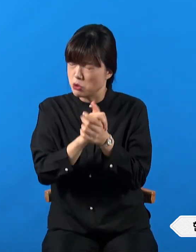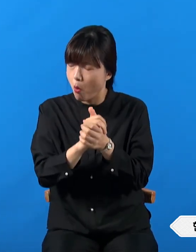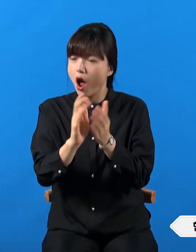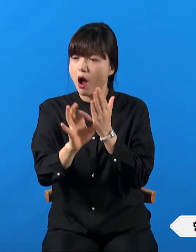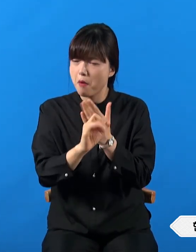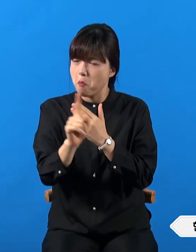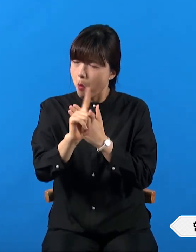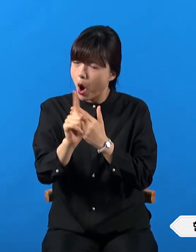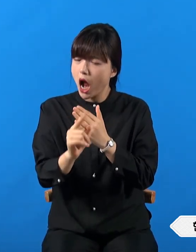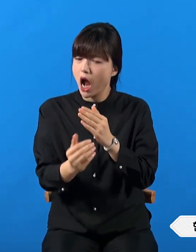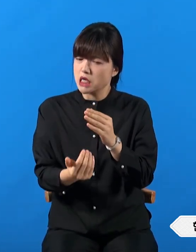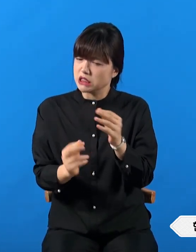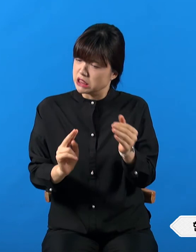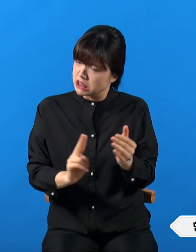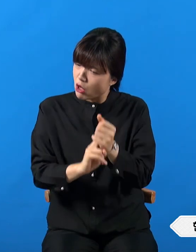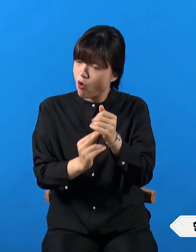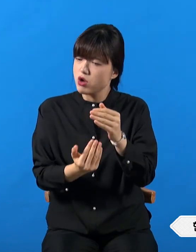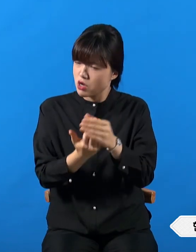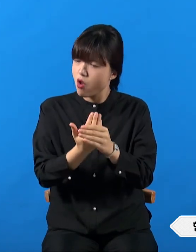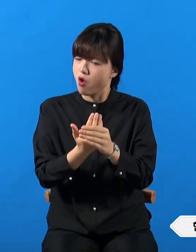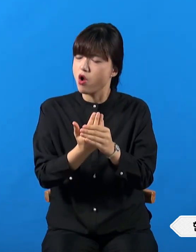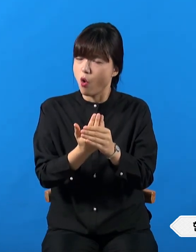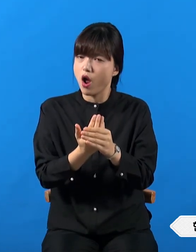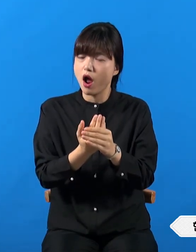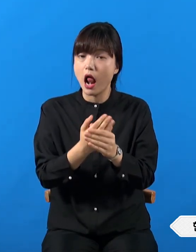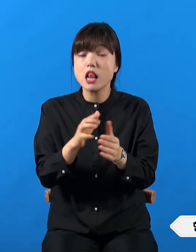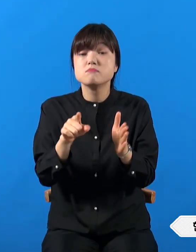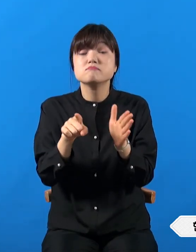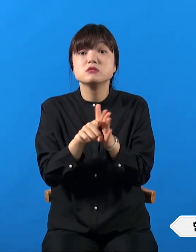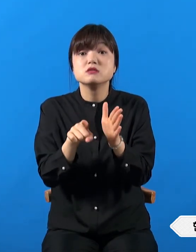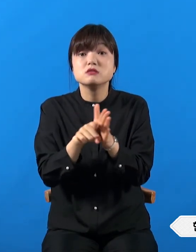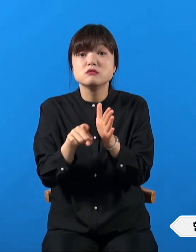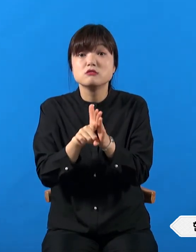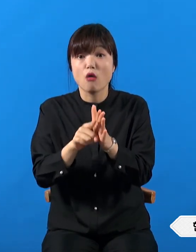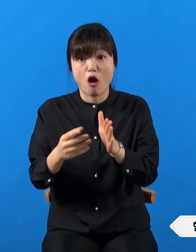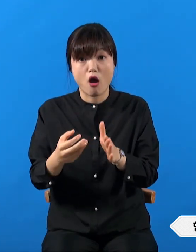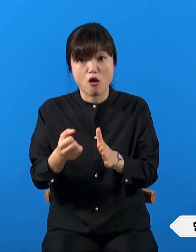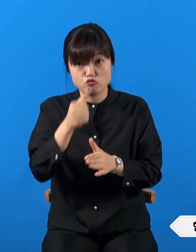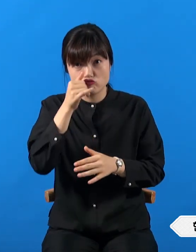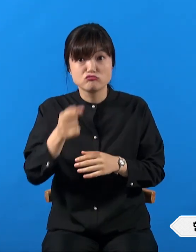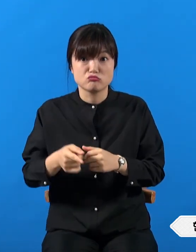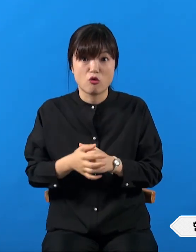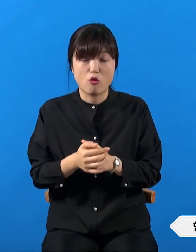기도하면 뭔가 일어날 수 있다, 그것을 믿는 경우가 더 많습니다.